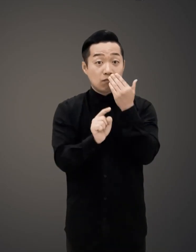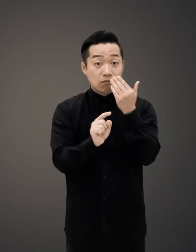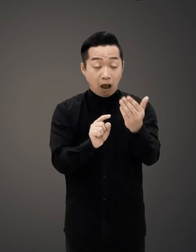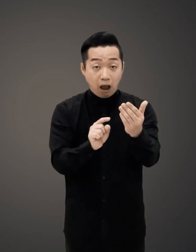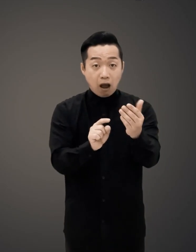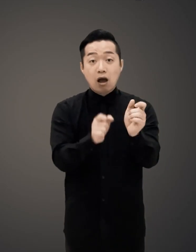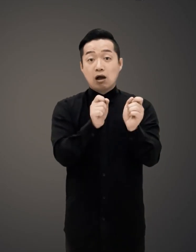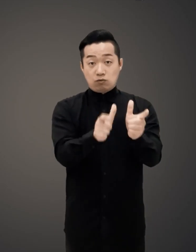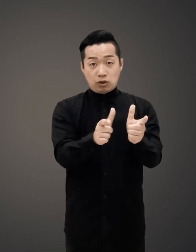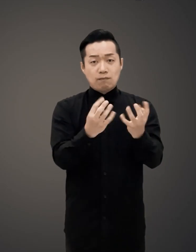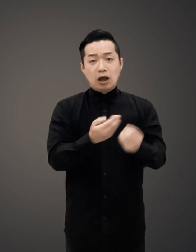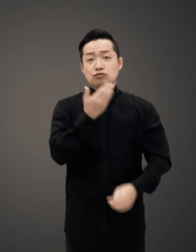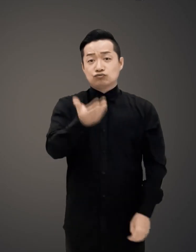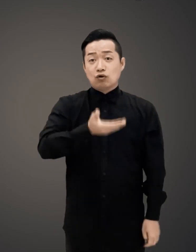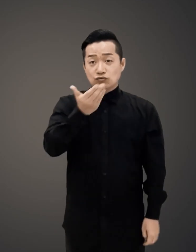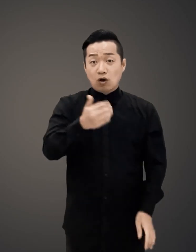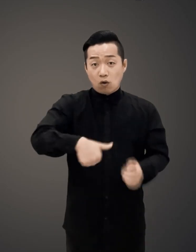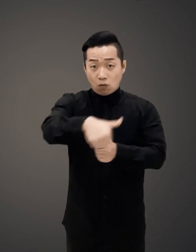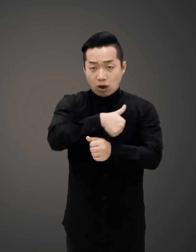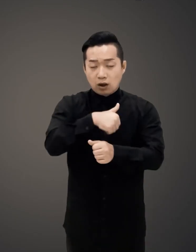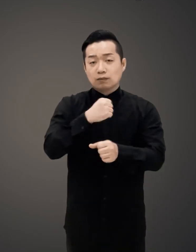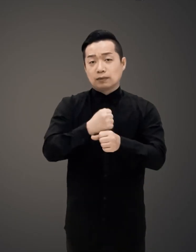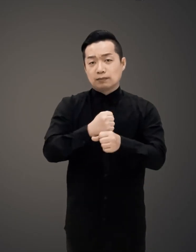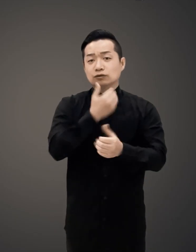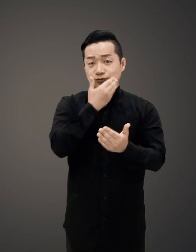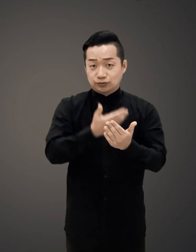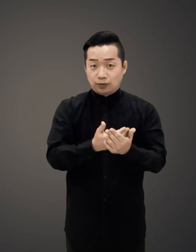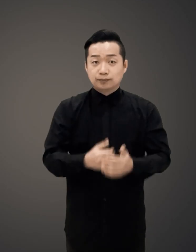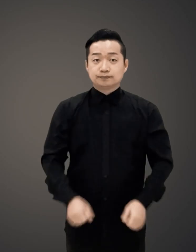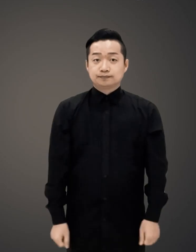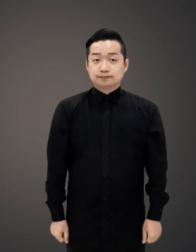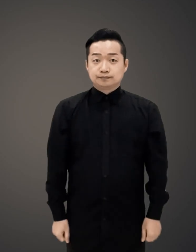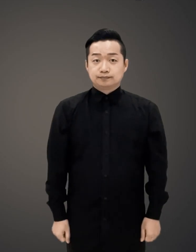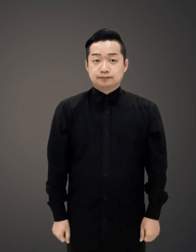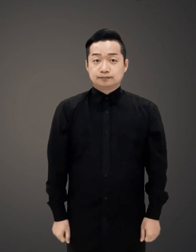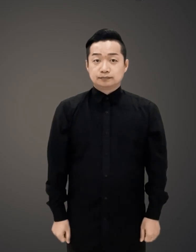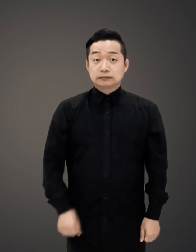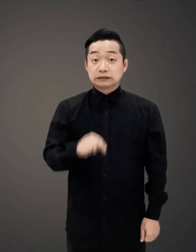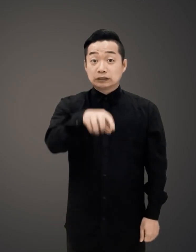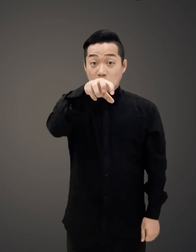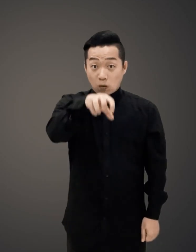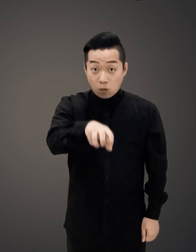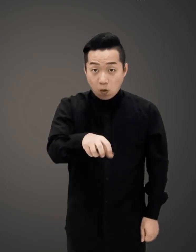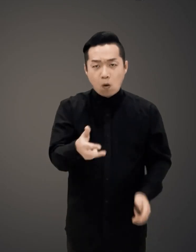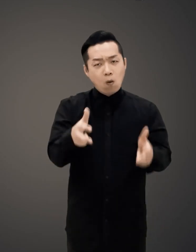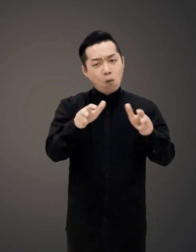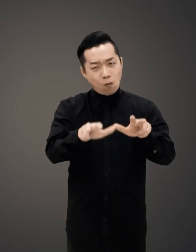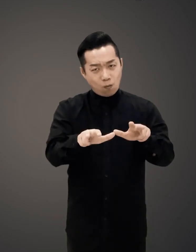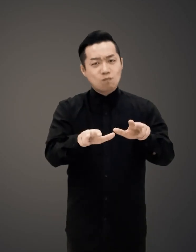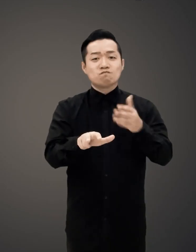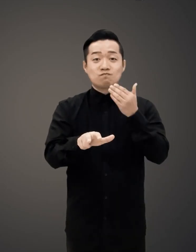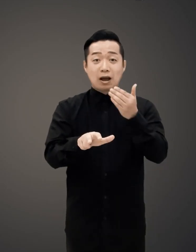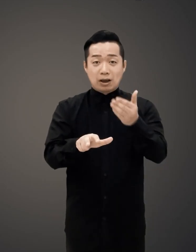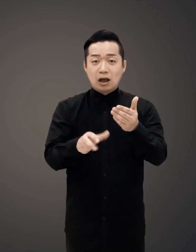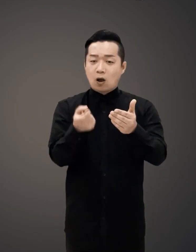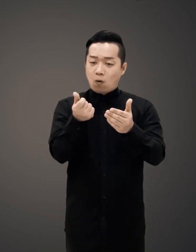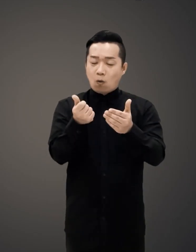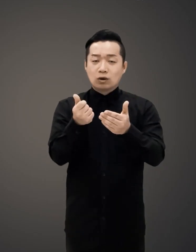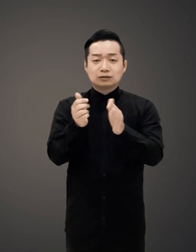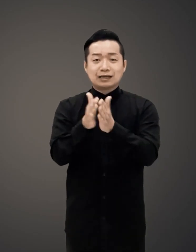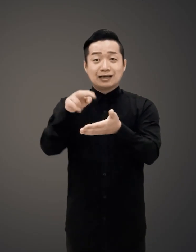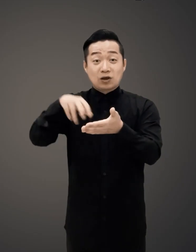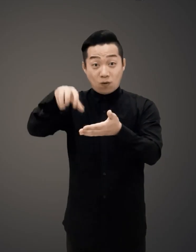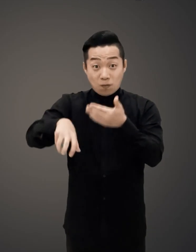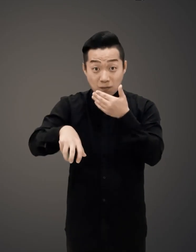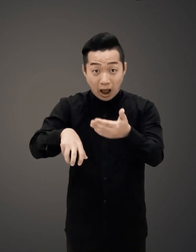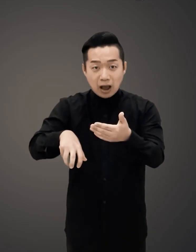수 있는 기회를 많이 제공하는 환경이 만들어지는 것이 중요합니다. 그런 공간들은 공원이 될 수 있고요. 작은 도서관이 될